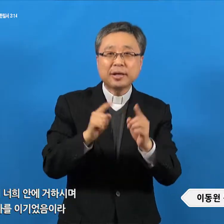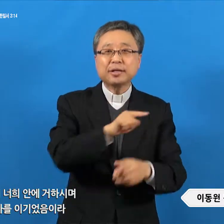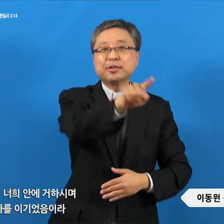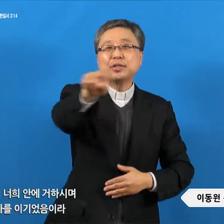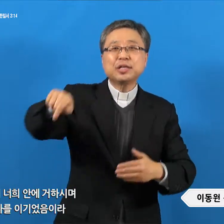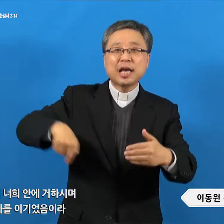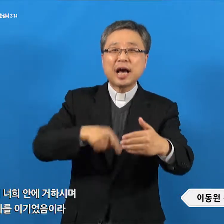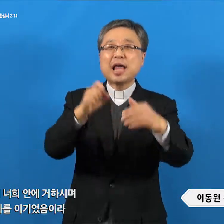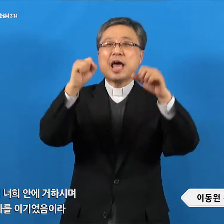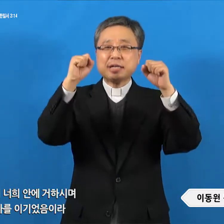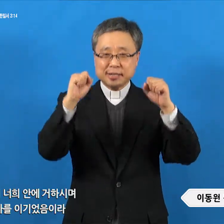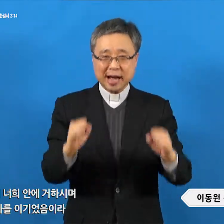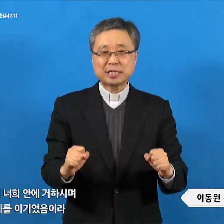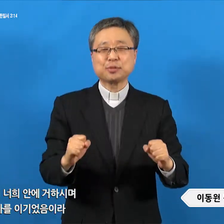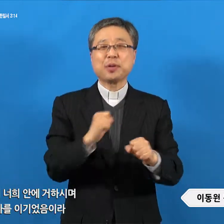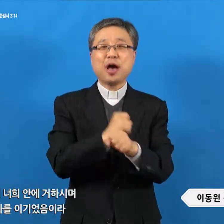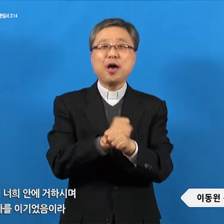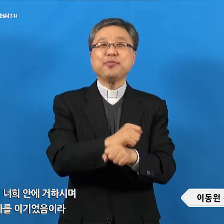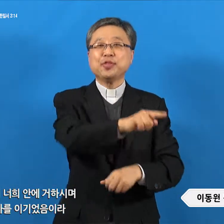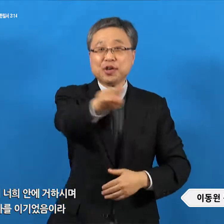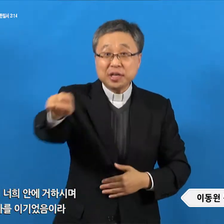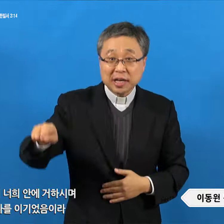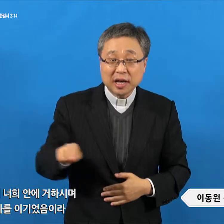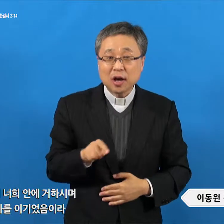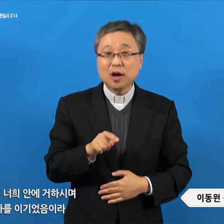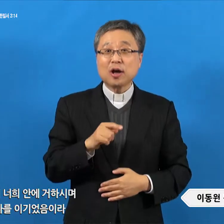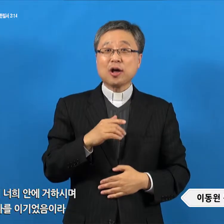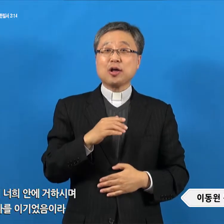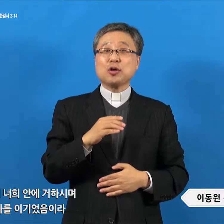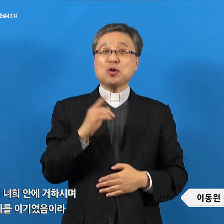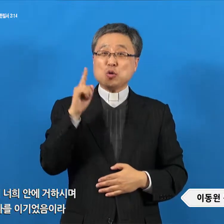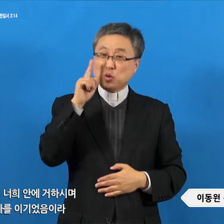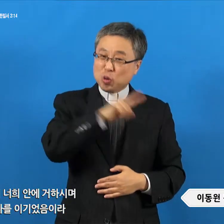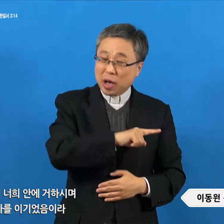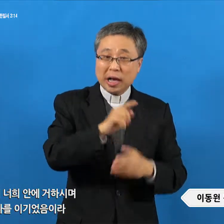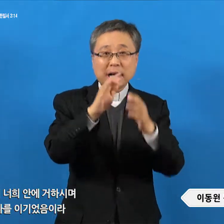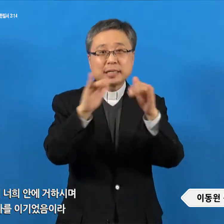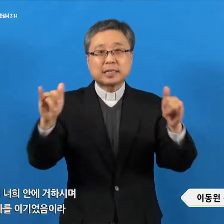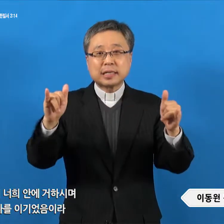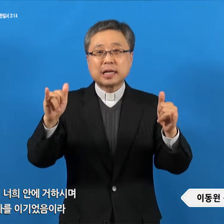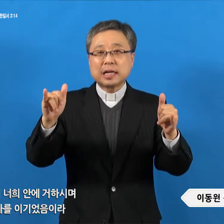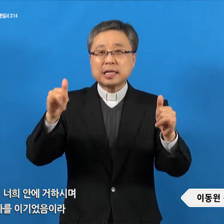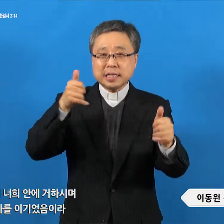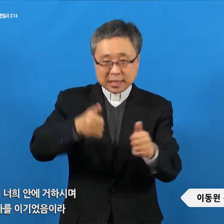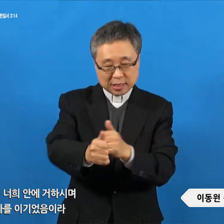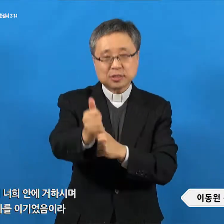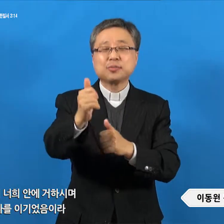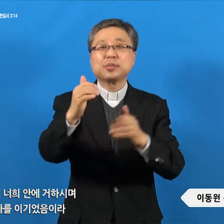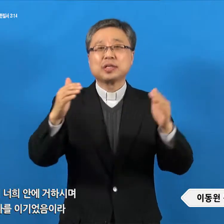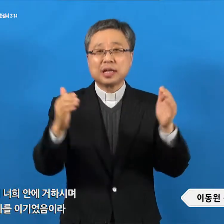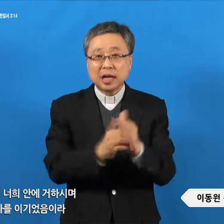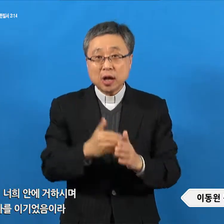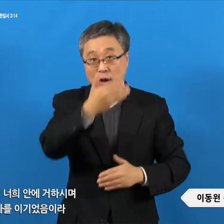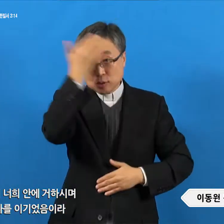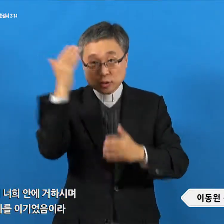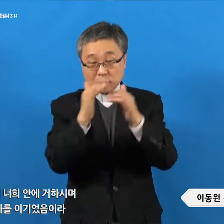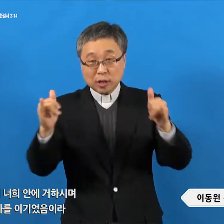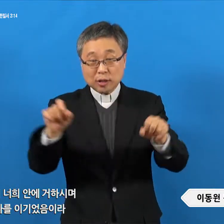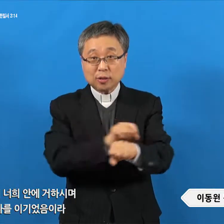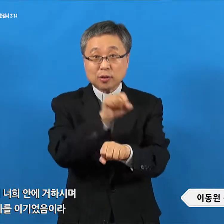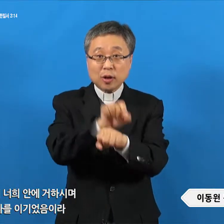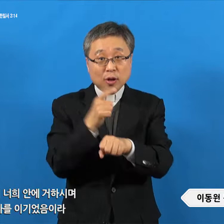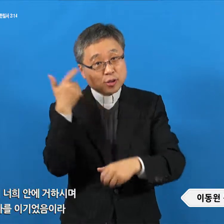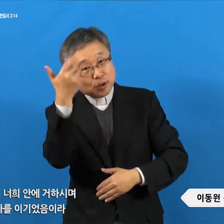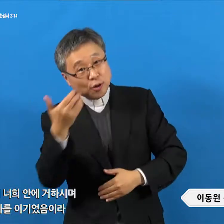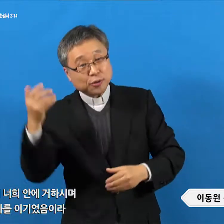너희 안에 거하시며 너희가 흉악한 자를 이기었습니다. 여기 청년의 특성,